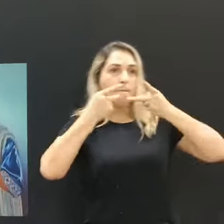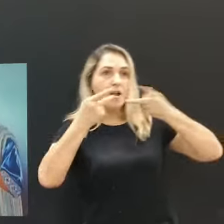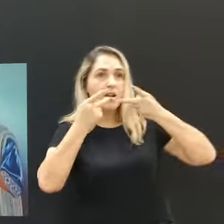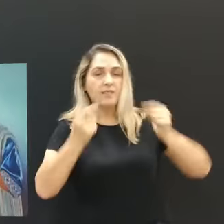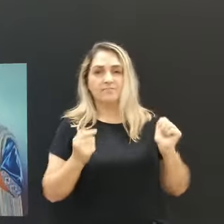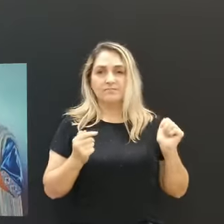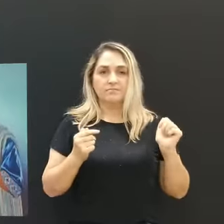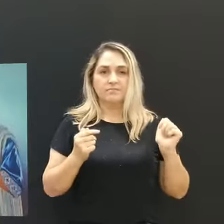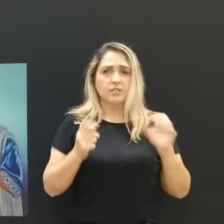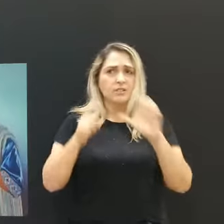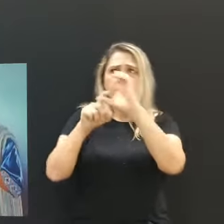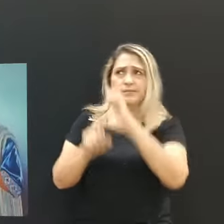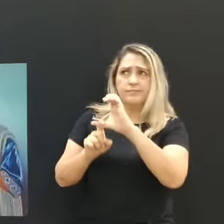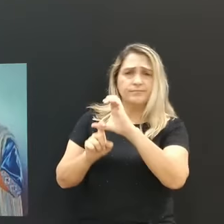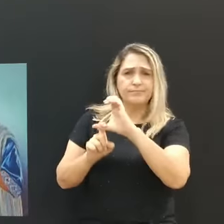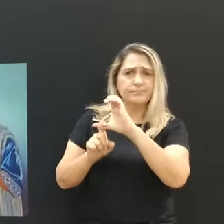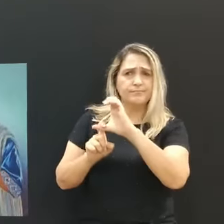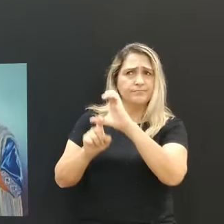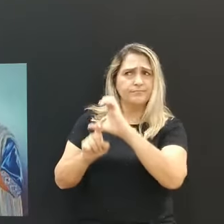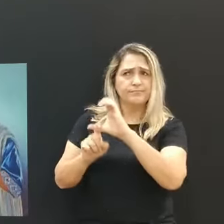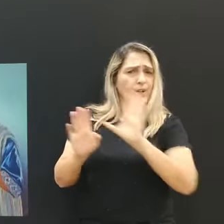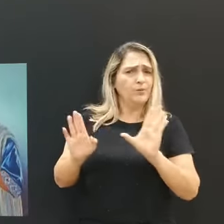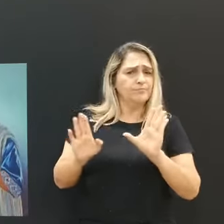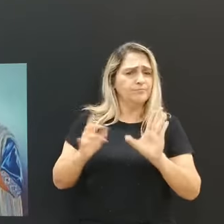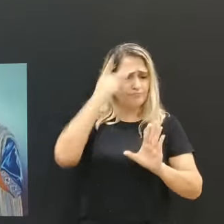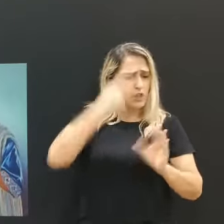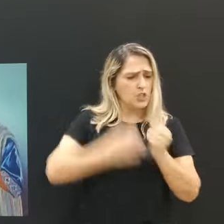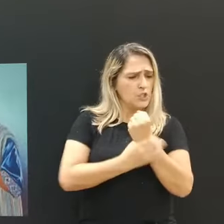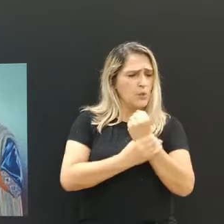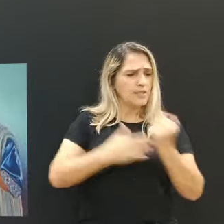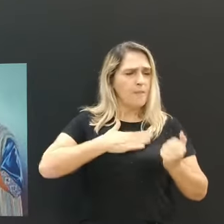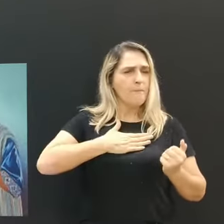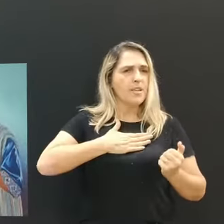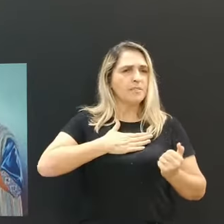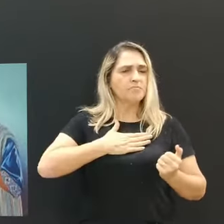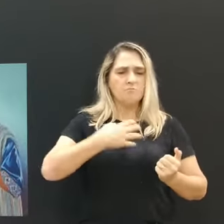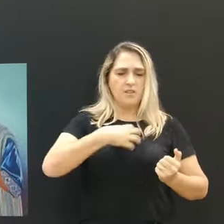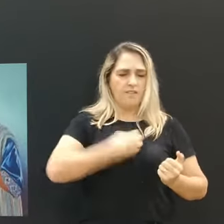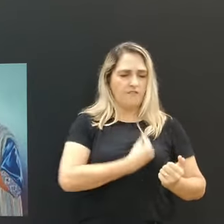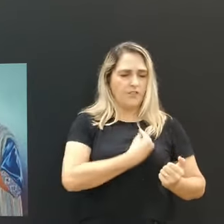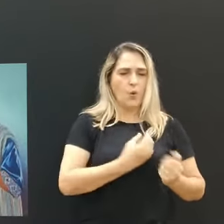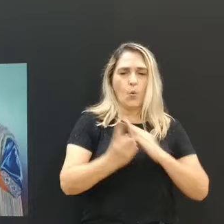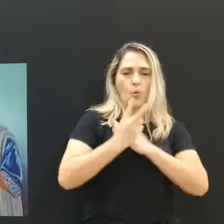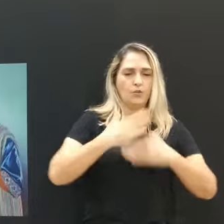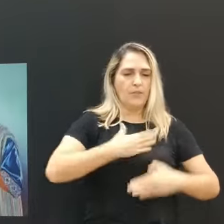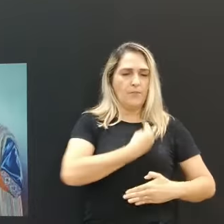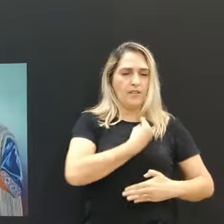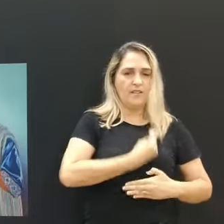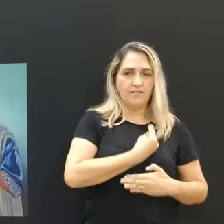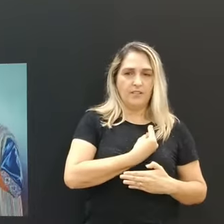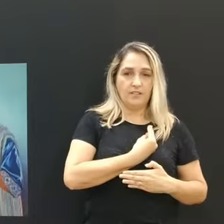muitas vezes se sente arrogante porque tem uma boa palavra, uma boa eloquência, mas ele nem sempre demonstra dependência de Deus, ele se